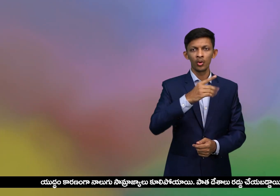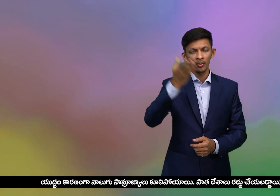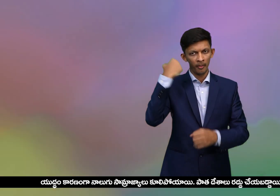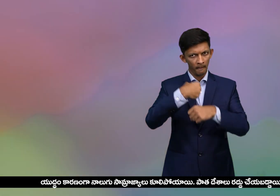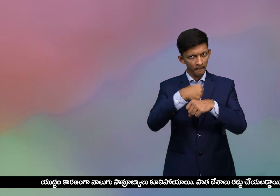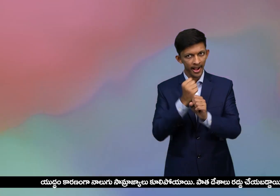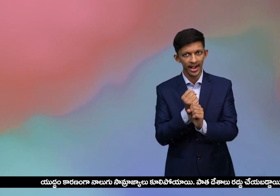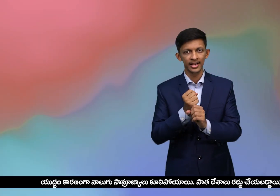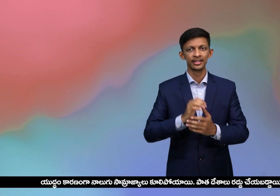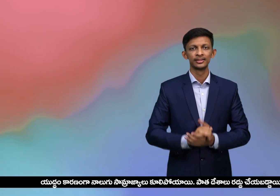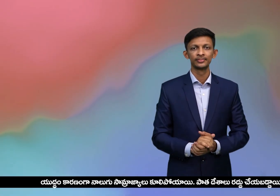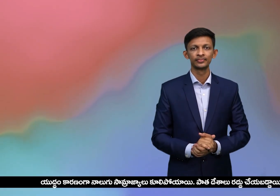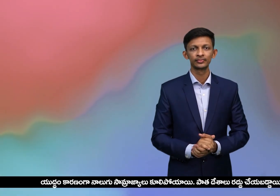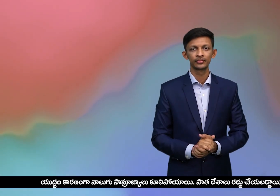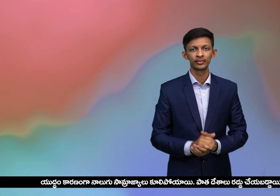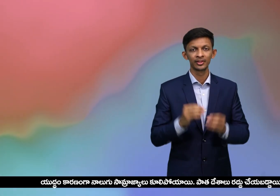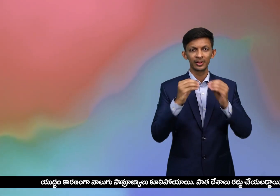ఏర్పడ్డాయి.